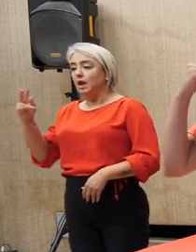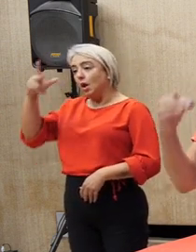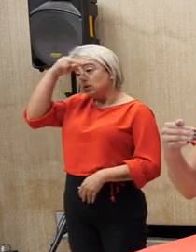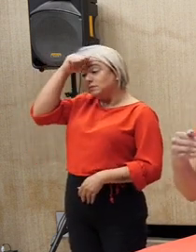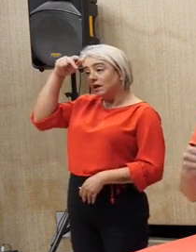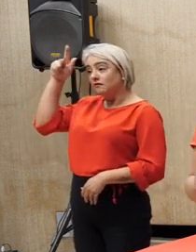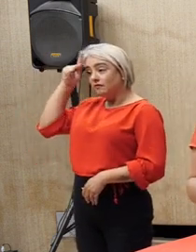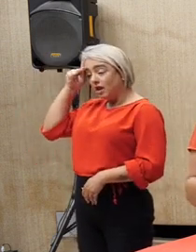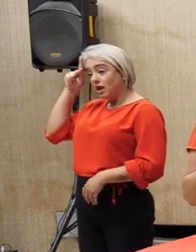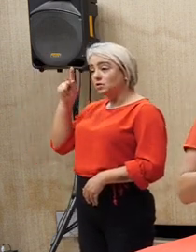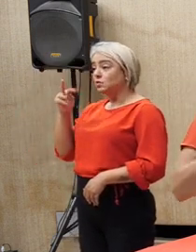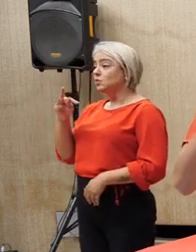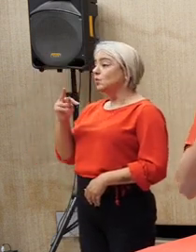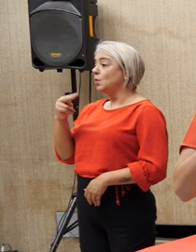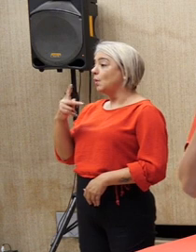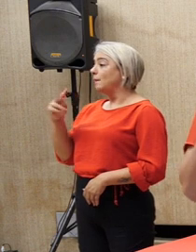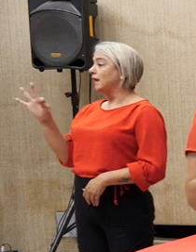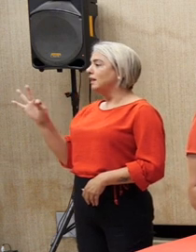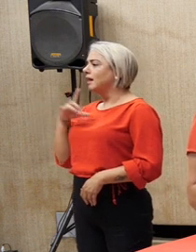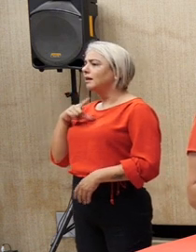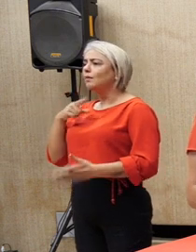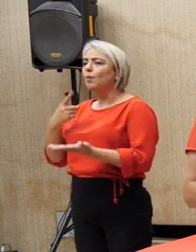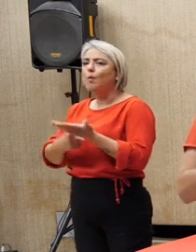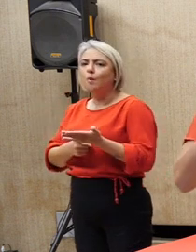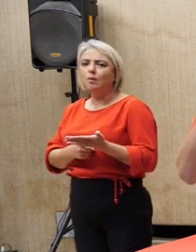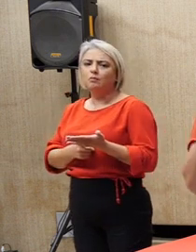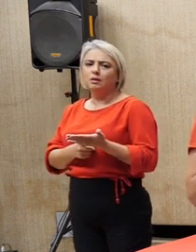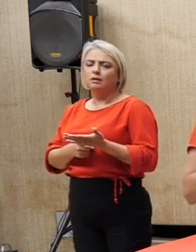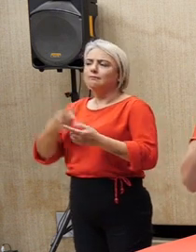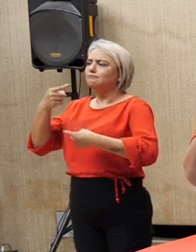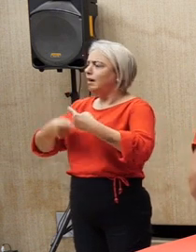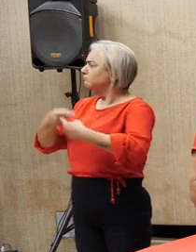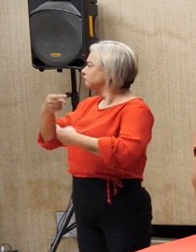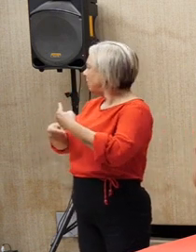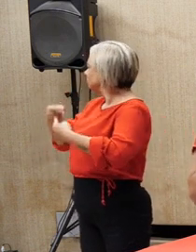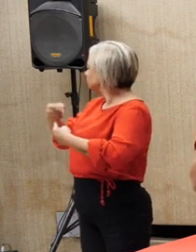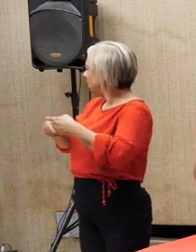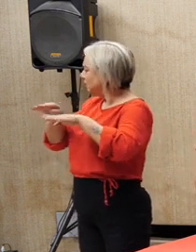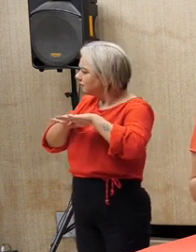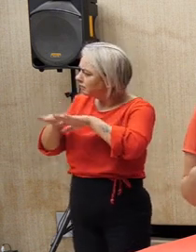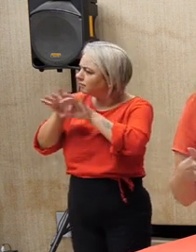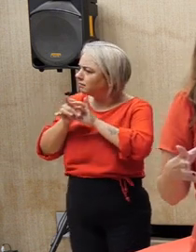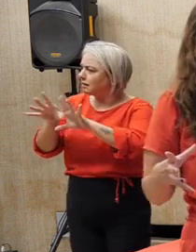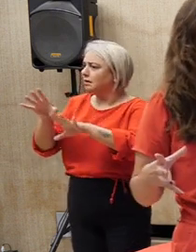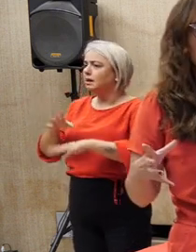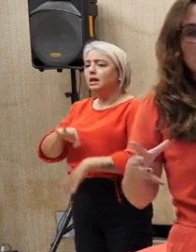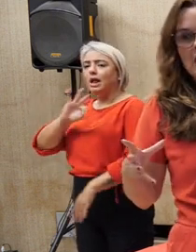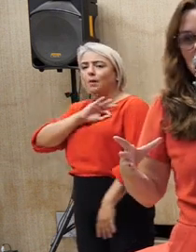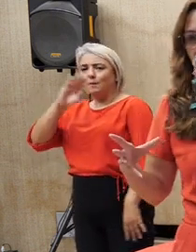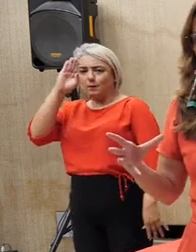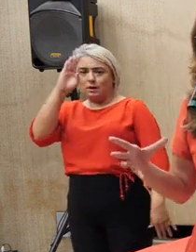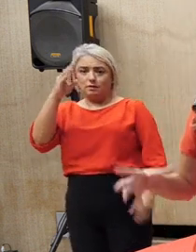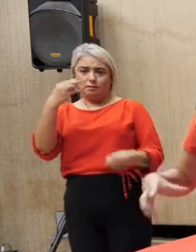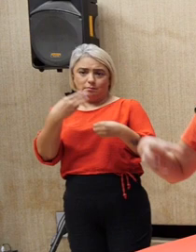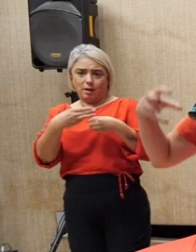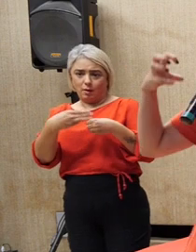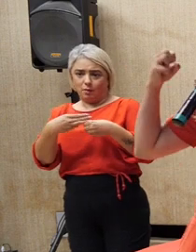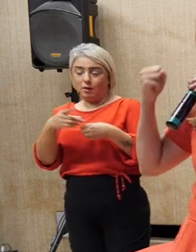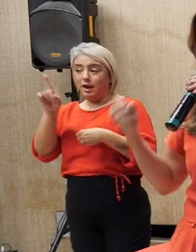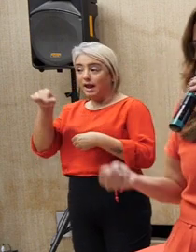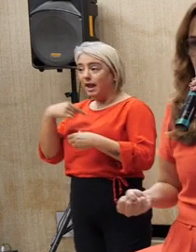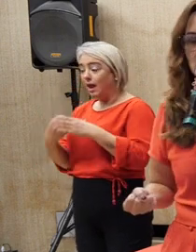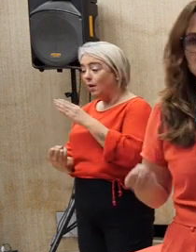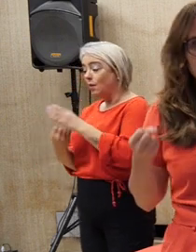prefeitos do PT, eles têm que se comprometer com o debate democrático da Guarda Municipal. A Guarda Municipal é